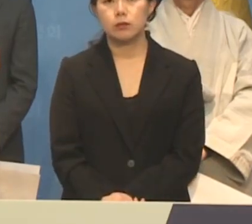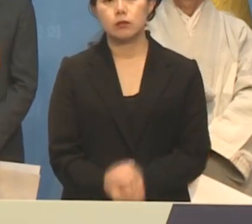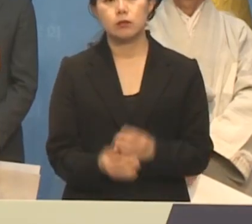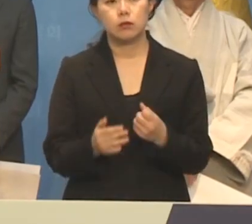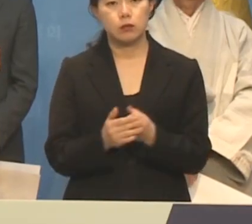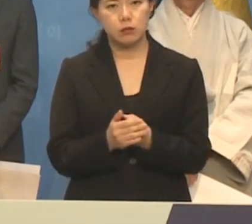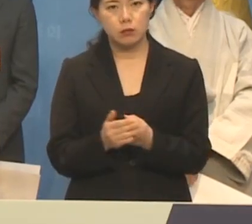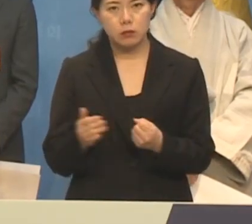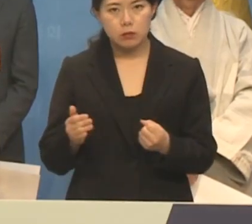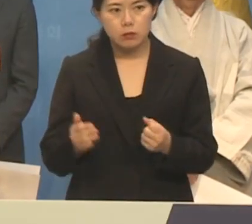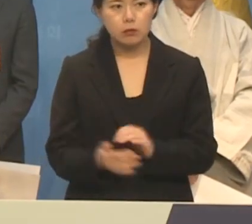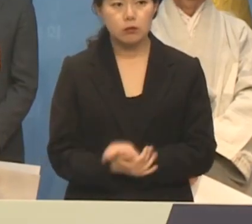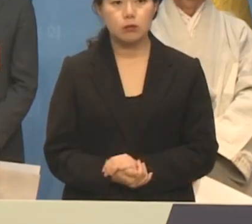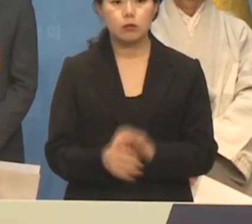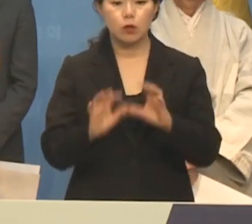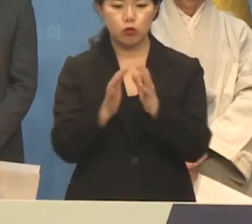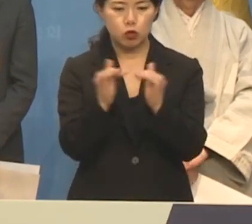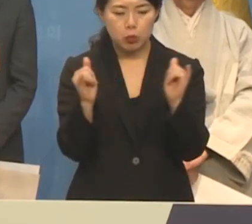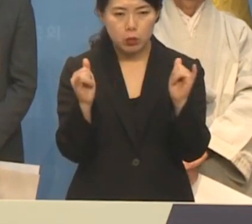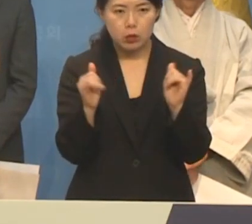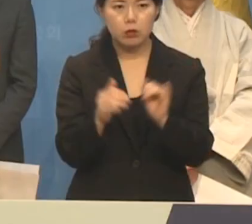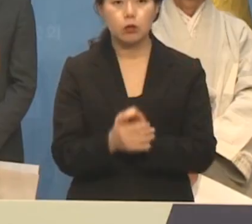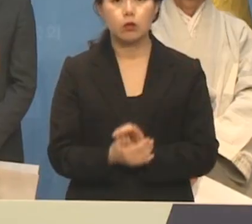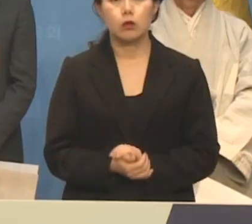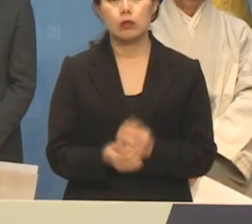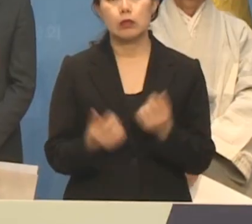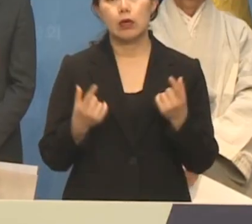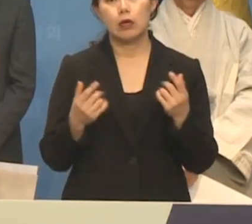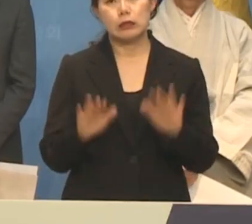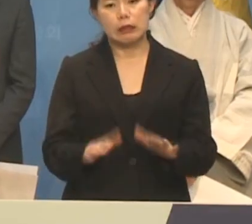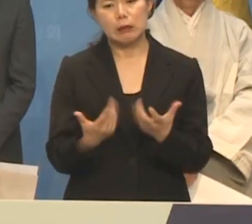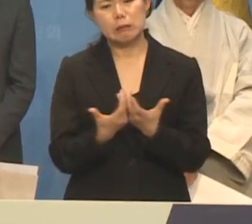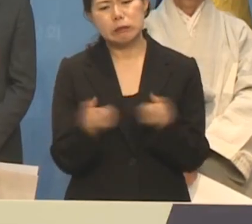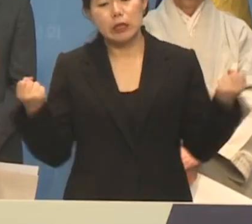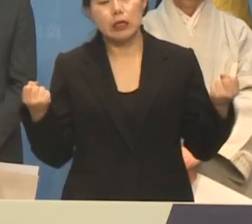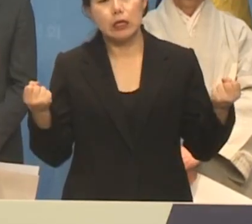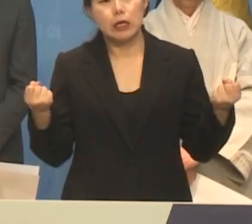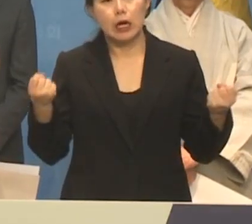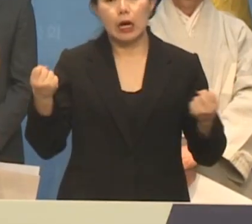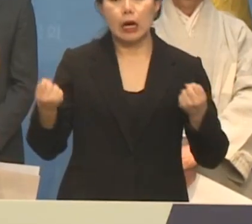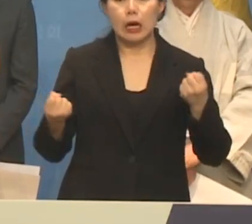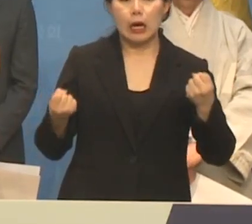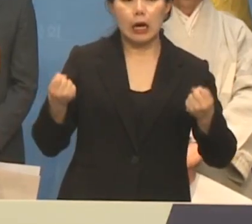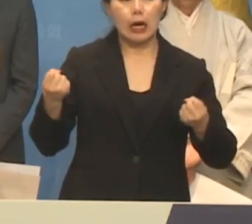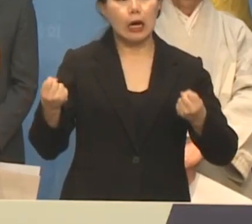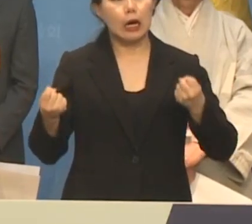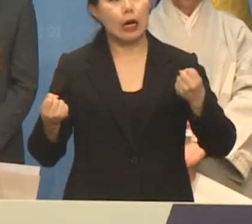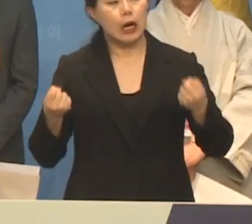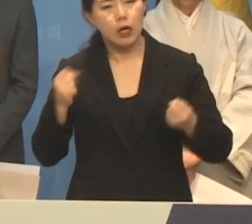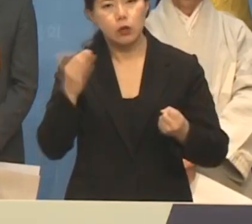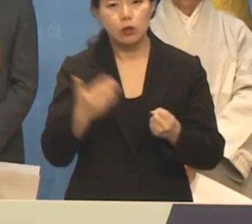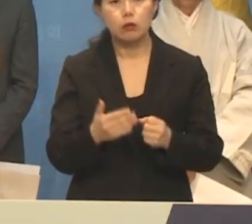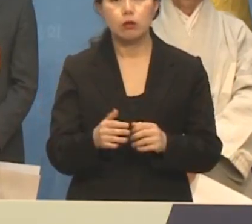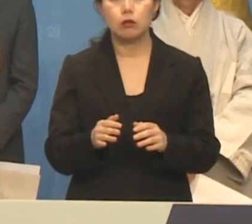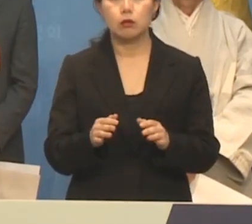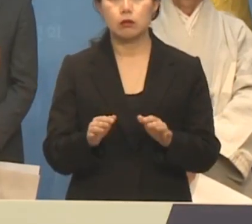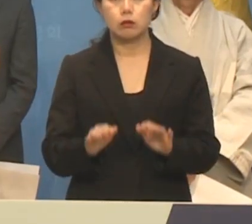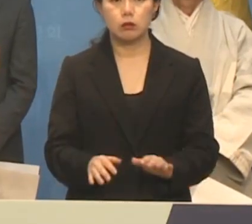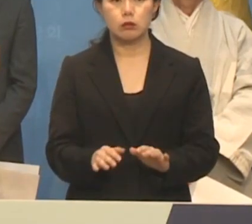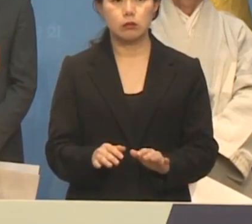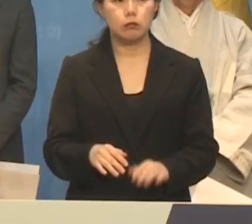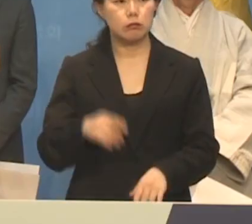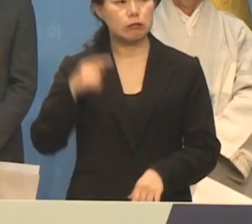그러니까 국민들도 지금 갈라져가지고 국론이 분열되고 주의 주장이 다